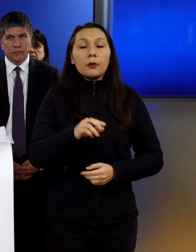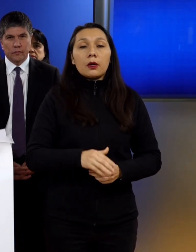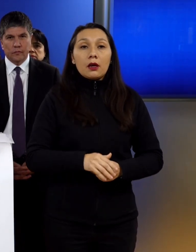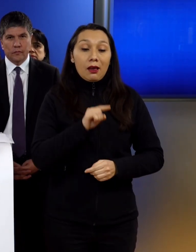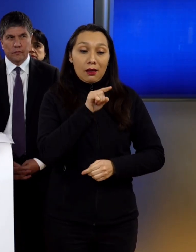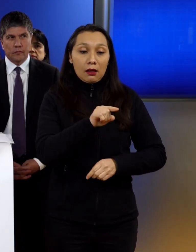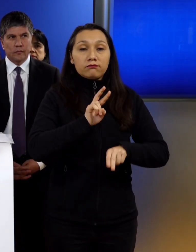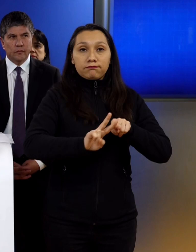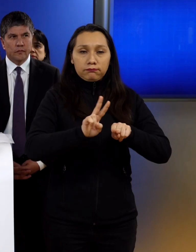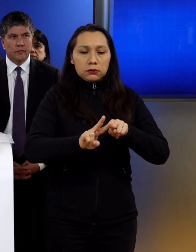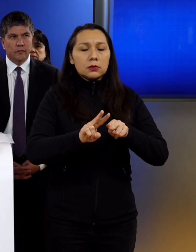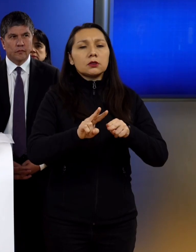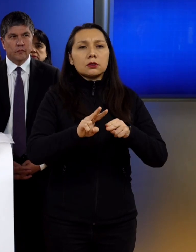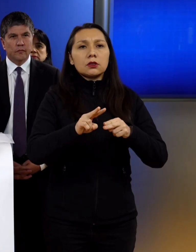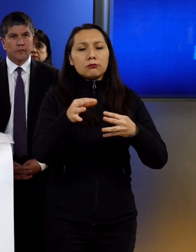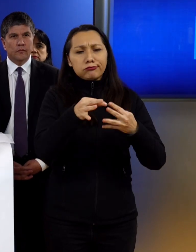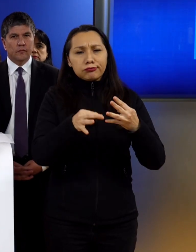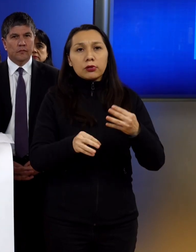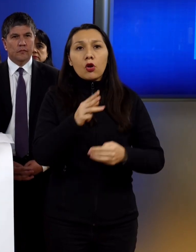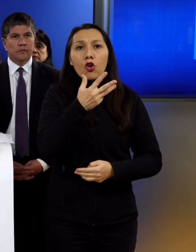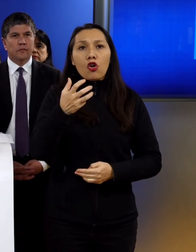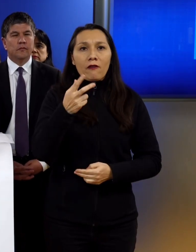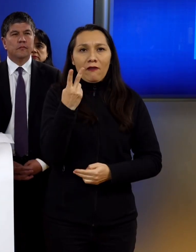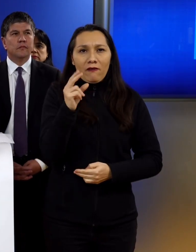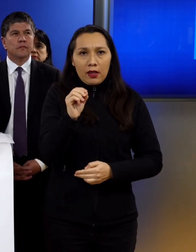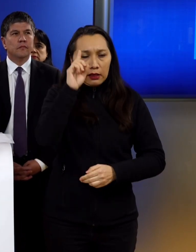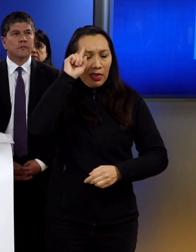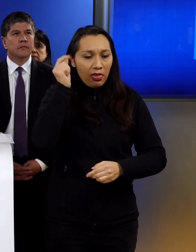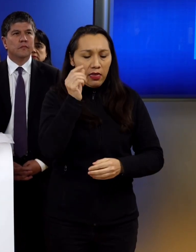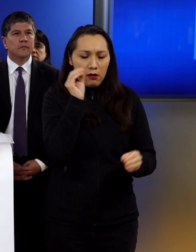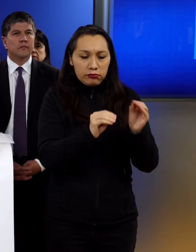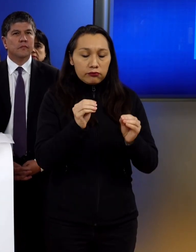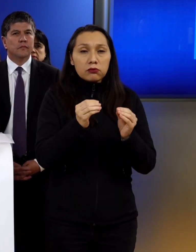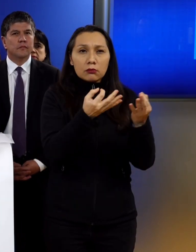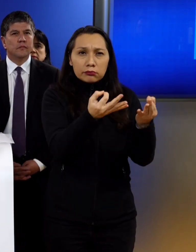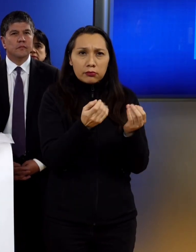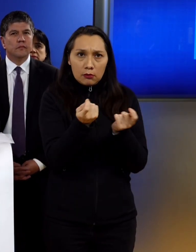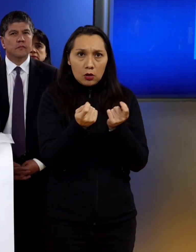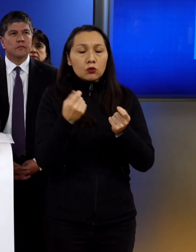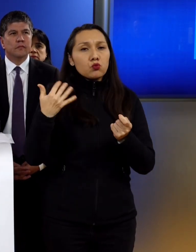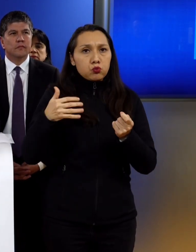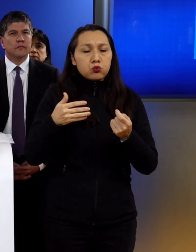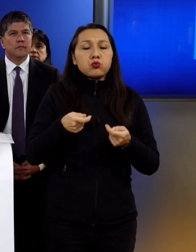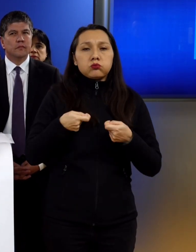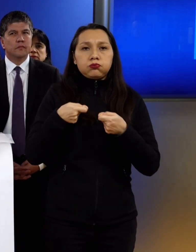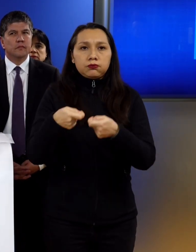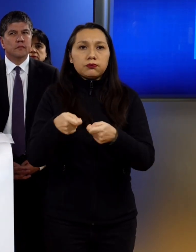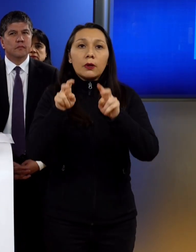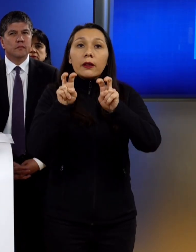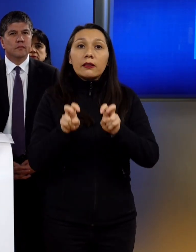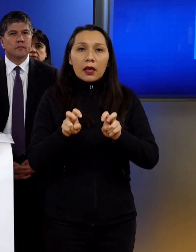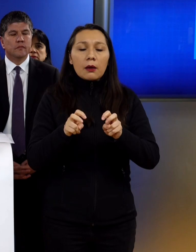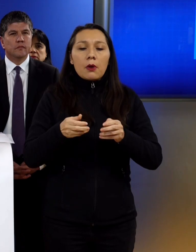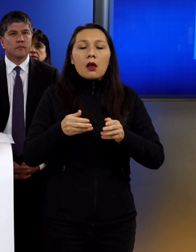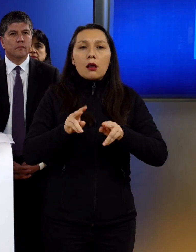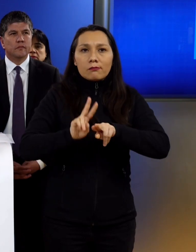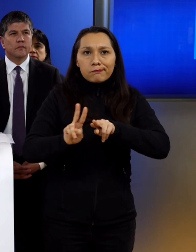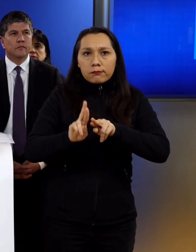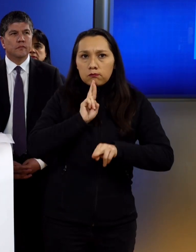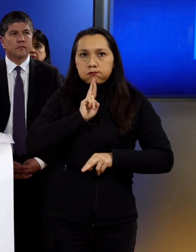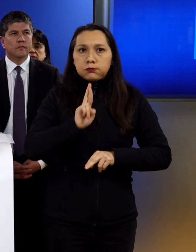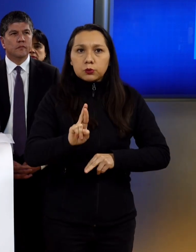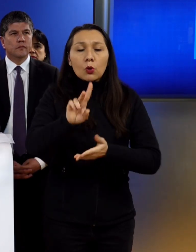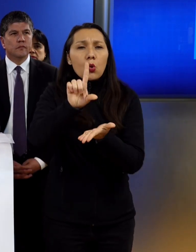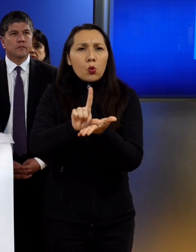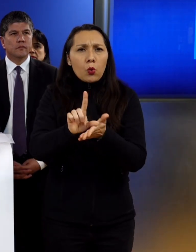Ministerio ha realizado un conjunto de 920 iniciativas por montos muy significativos que tienen que ver con actuar en estos